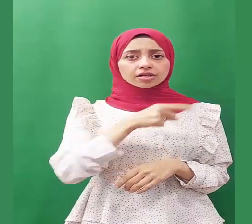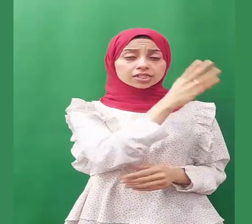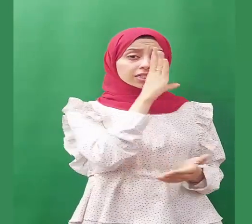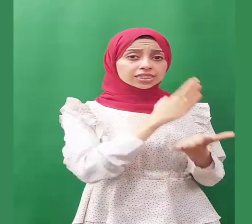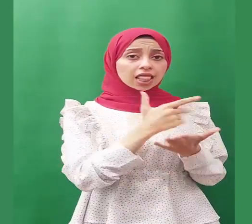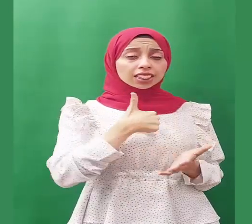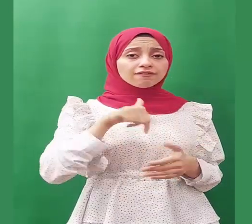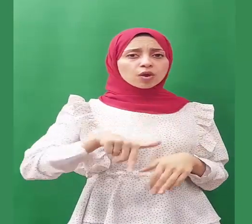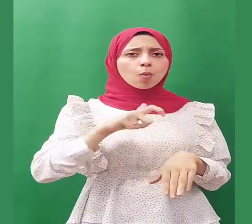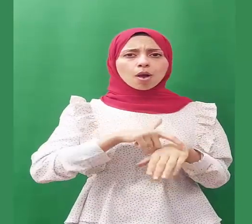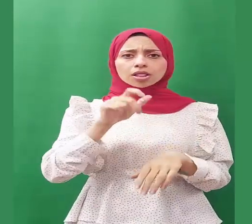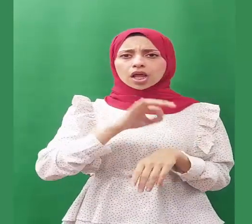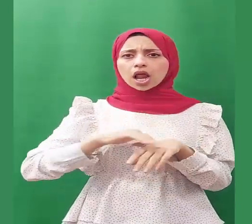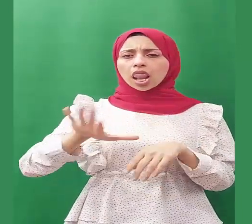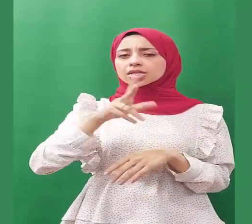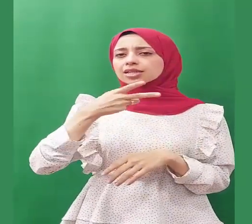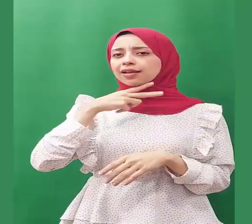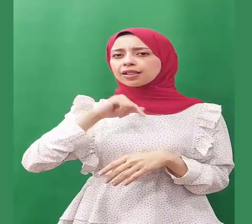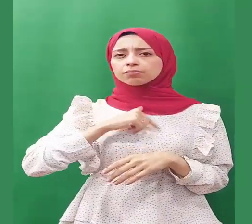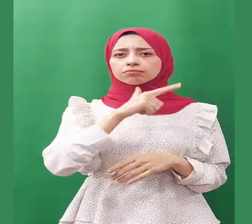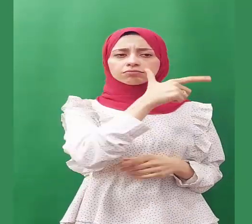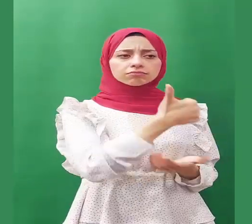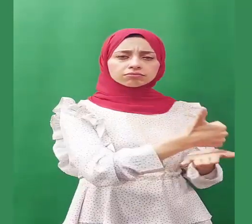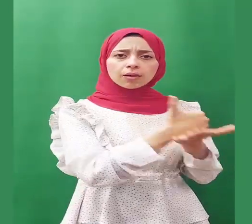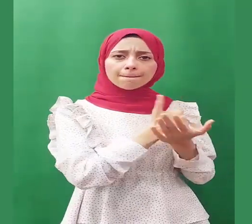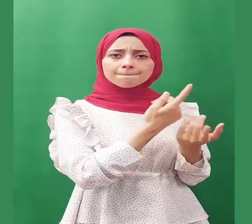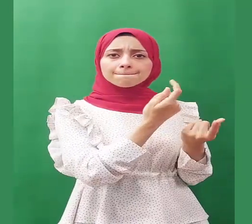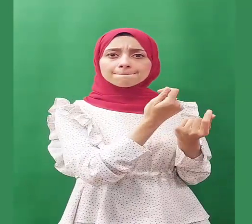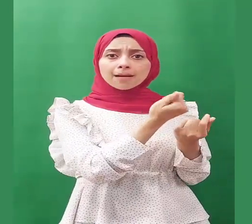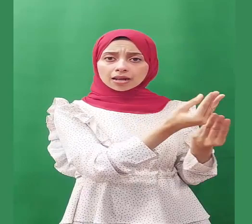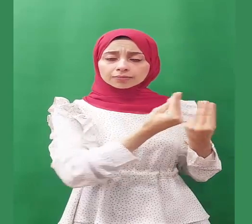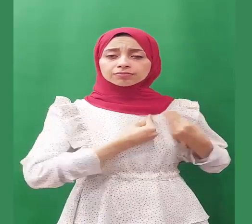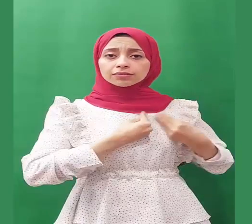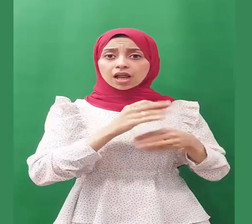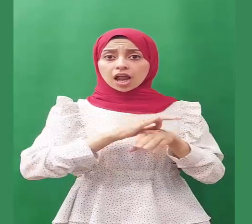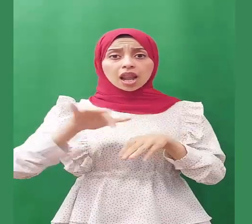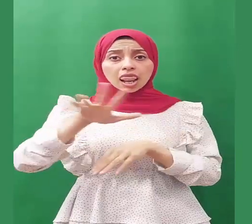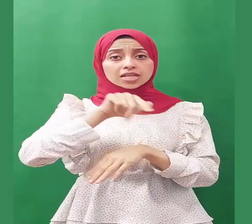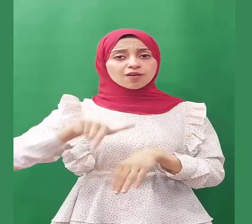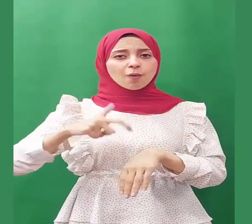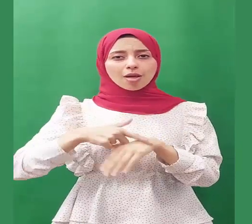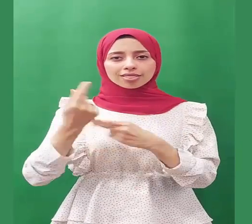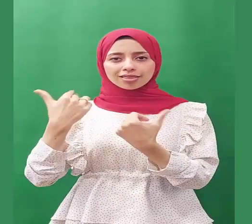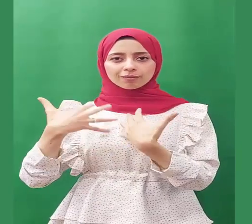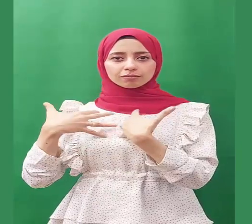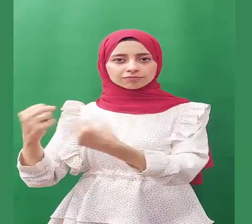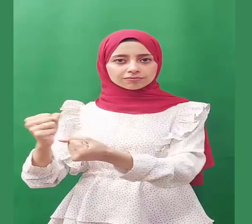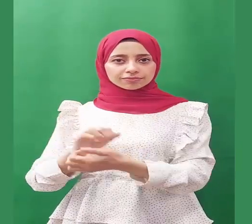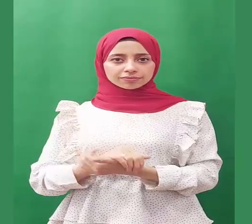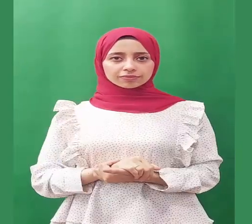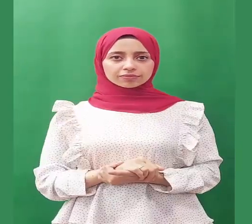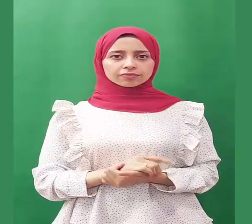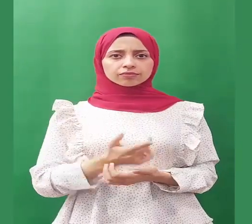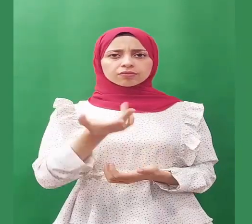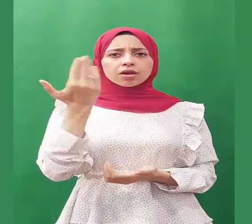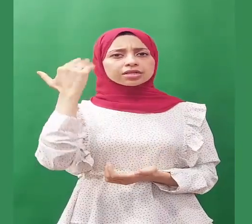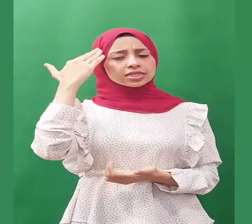كذبني الناس وواستني بمالها اذ حرمن الناس ومن ذلك ان عجوزا كانت